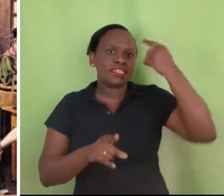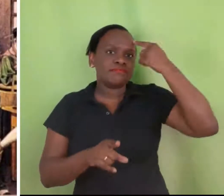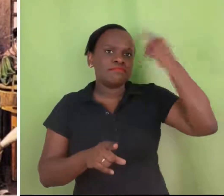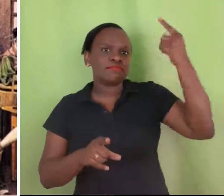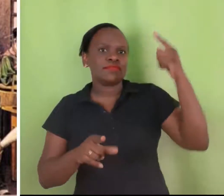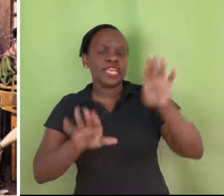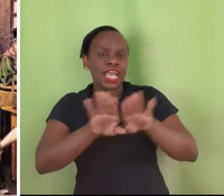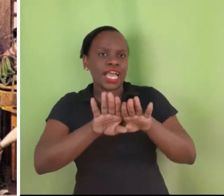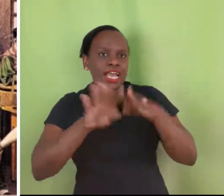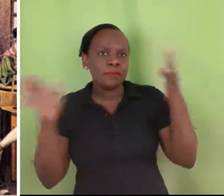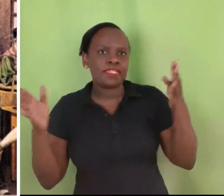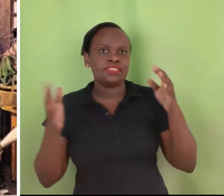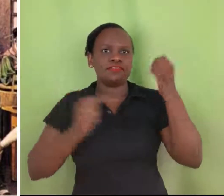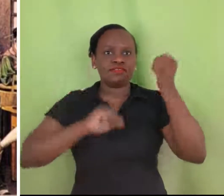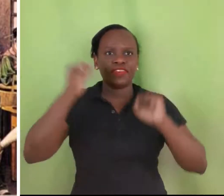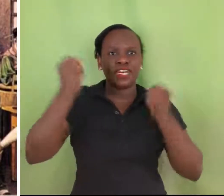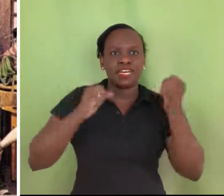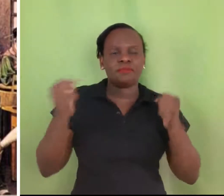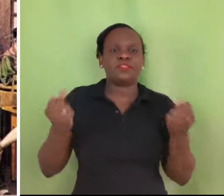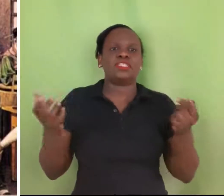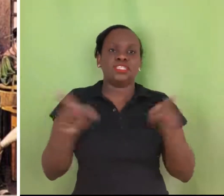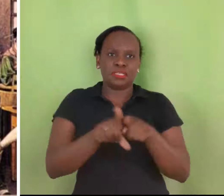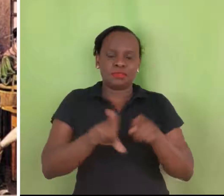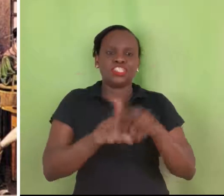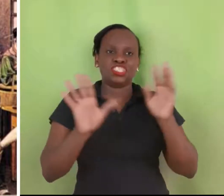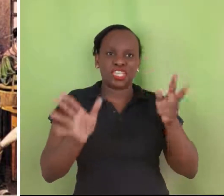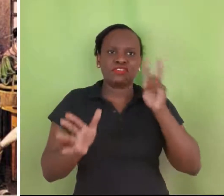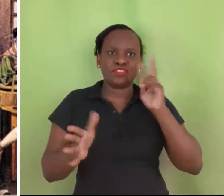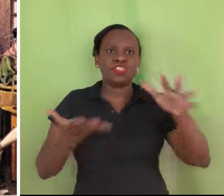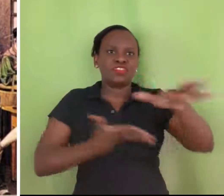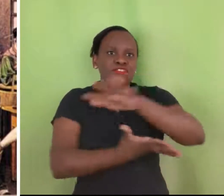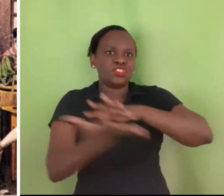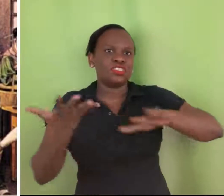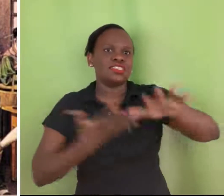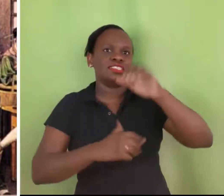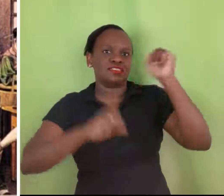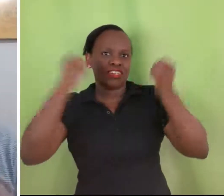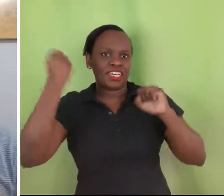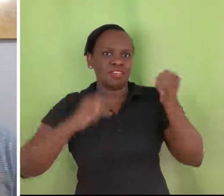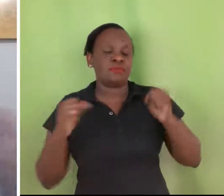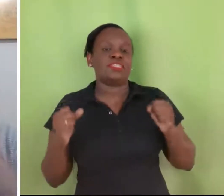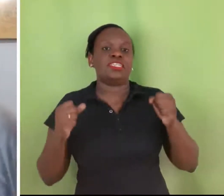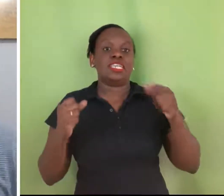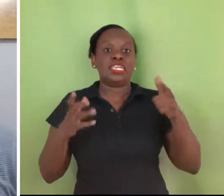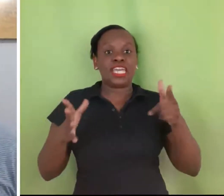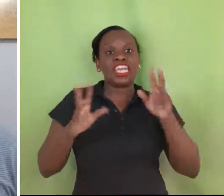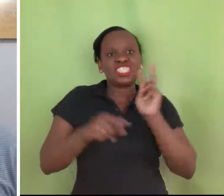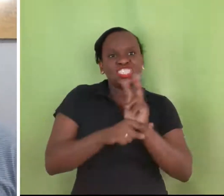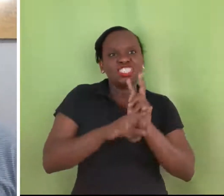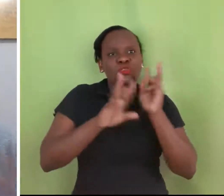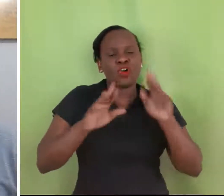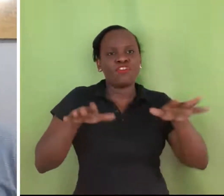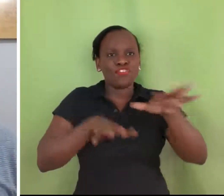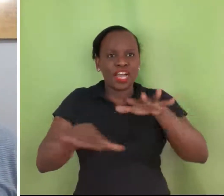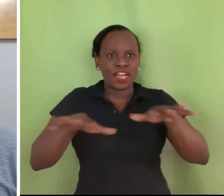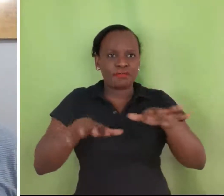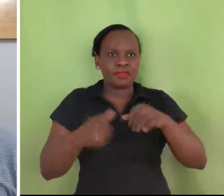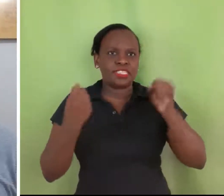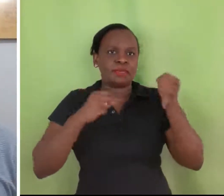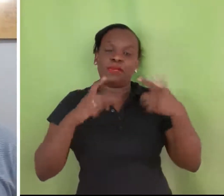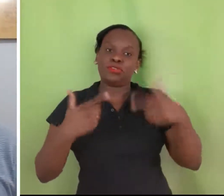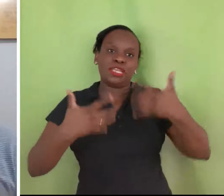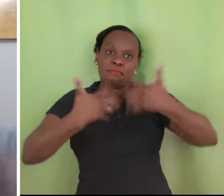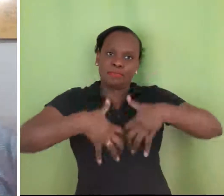né, que a gente também já viu isso na Revolução Industrial, né, como se fossem pré-fábricas, né, ainda sem as